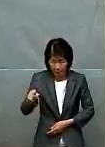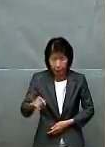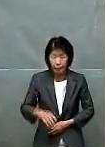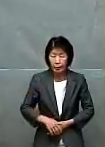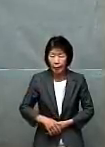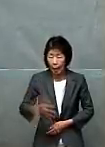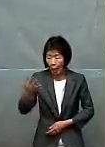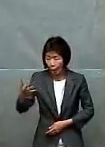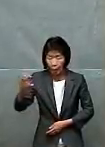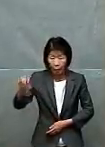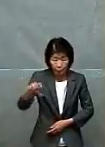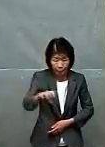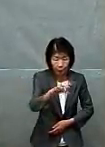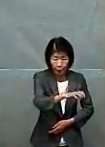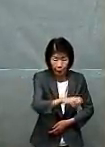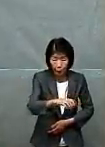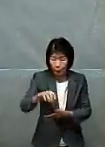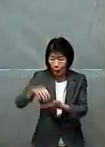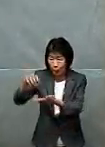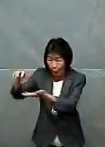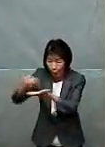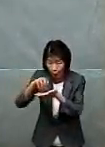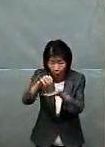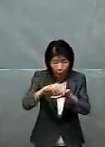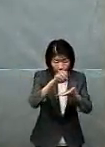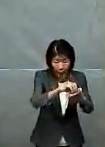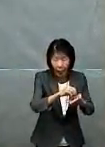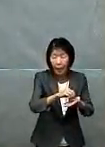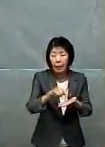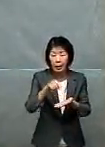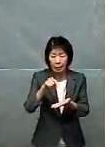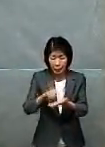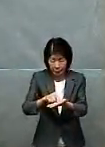の4カ所からコシ油を採取しまして、